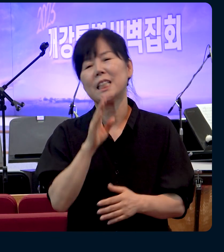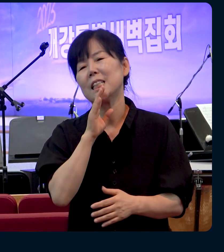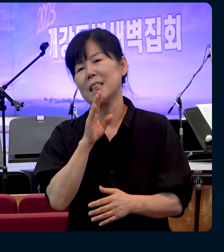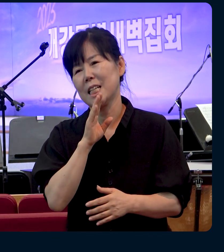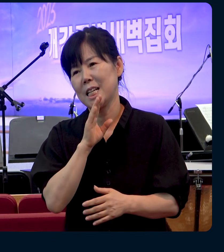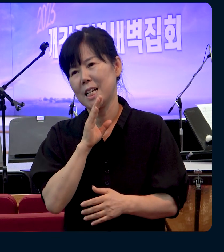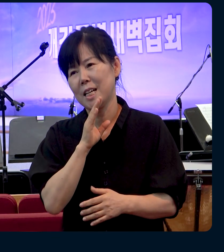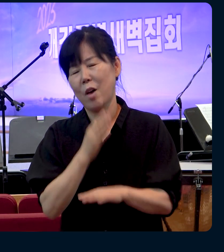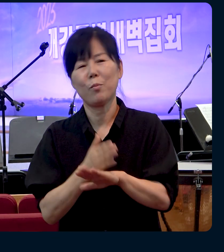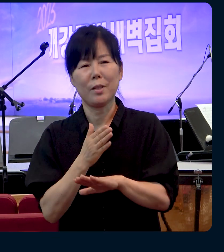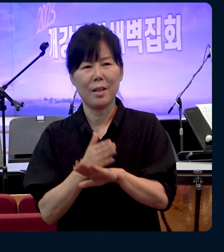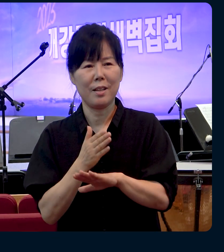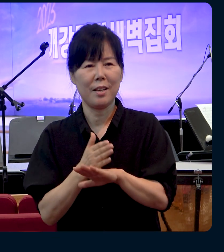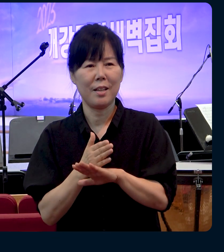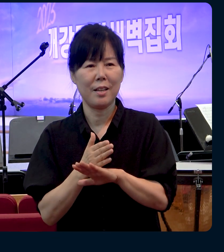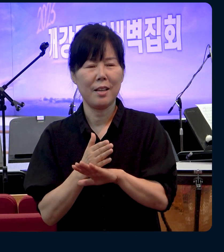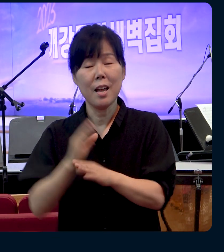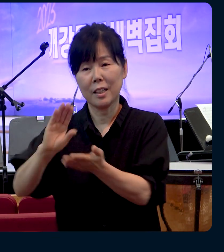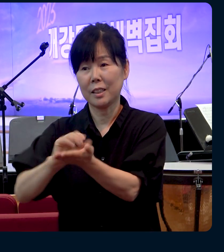그게 풍성함이에요. 그게